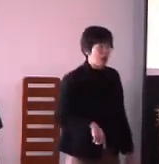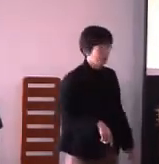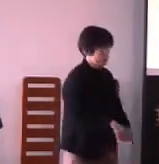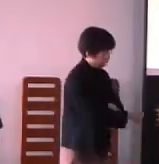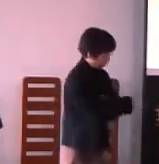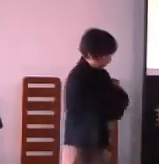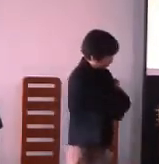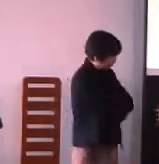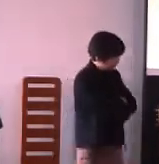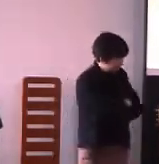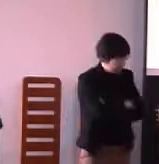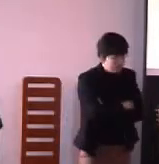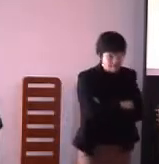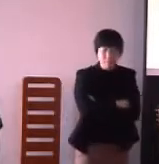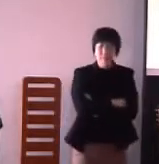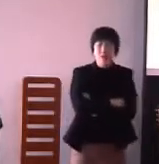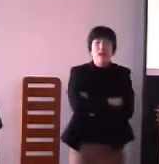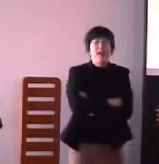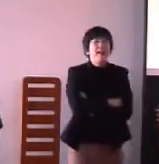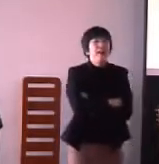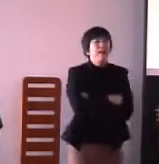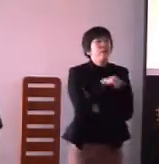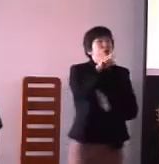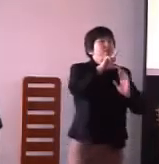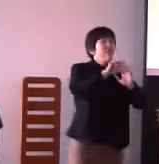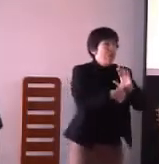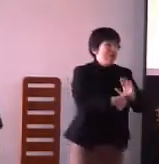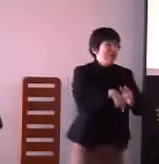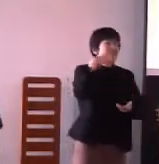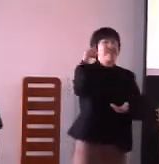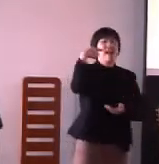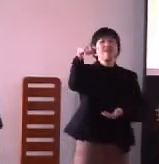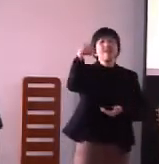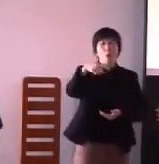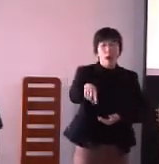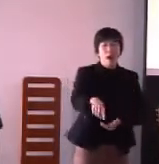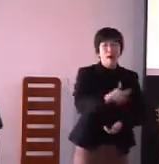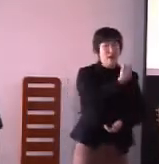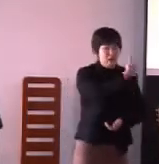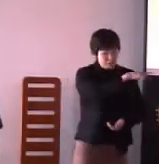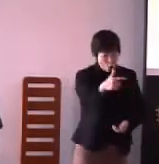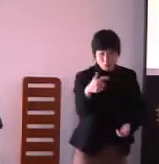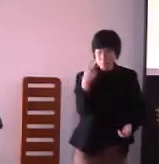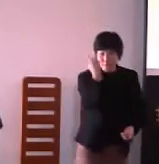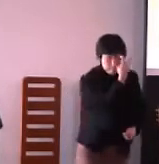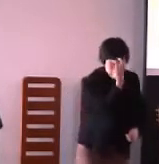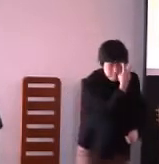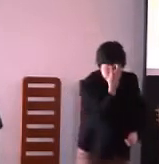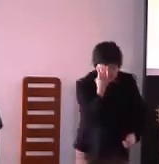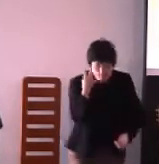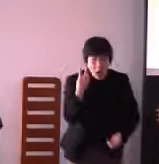考えてダメか、そうか、いろいろと調べました。ああ歯科技講